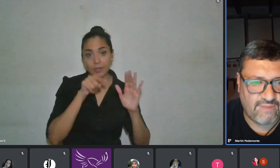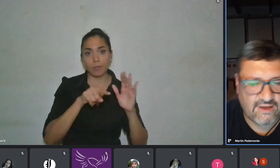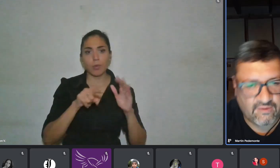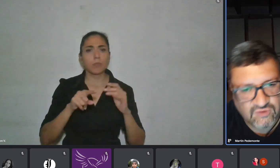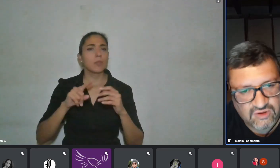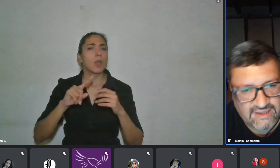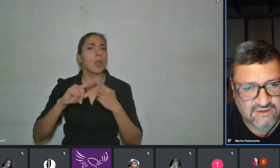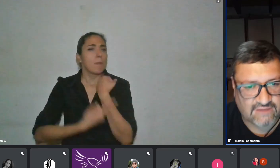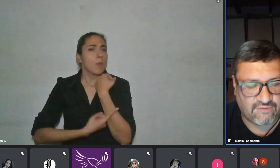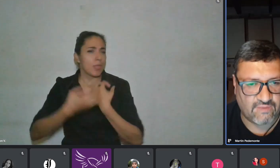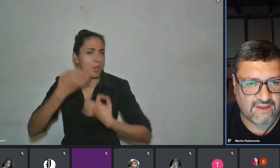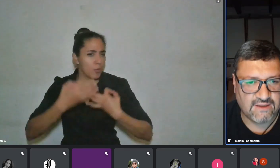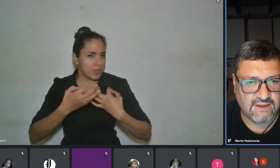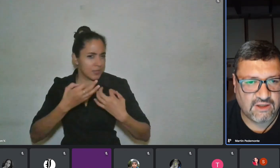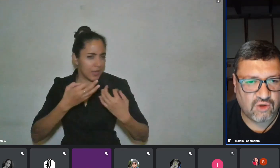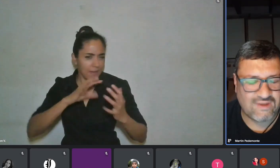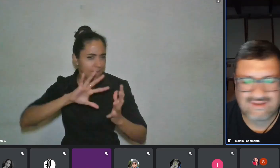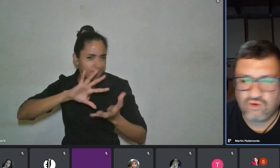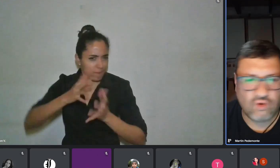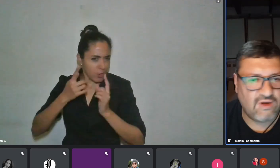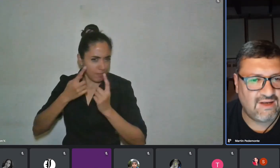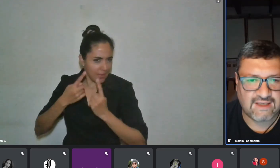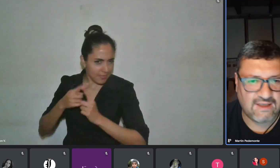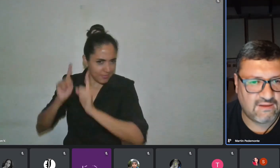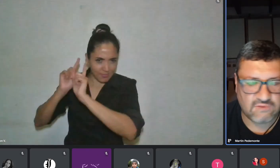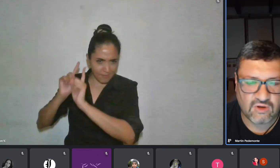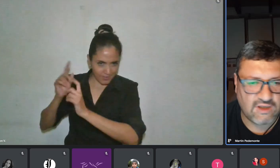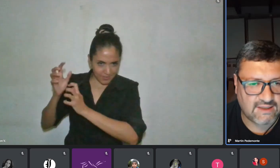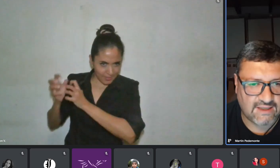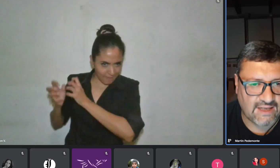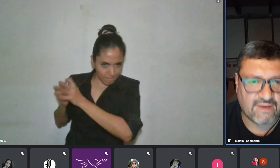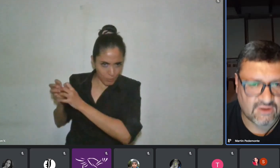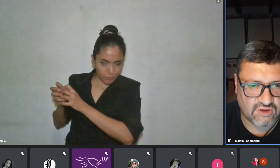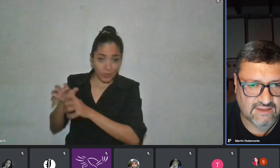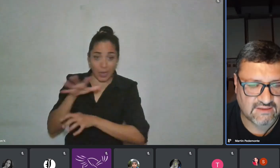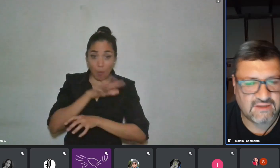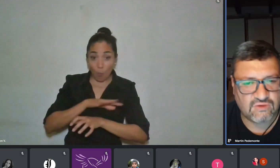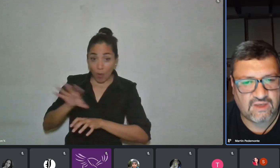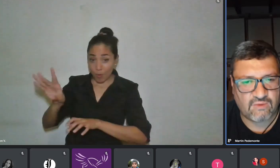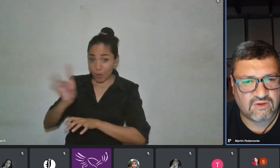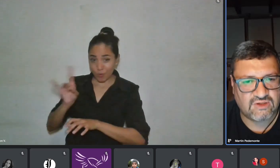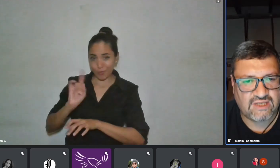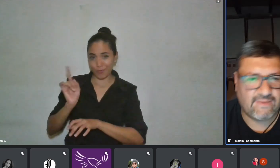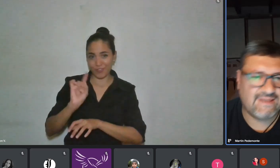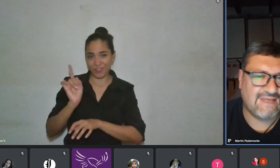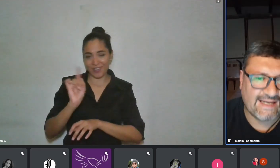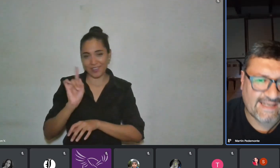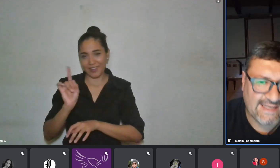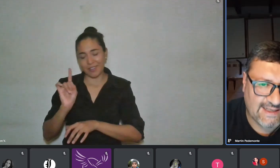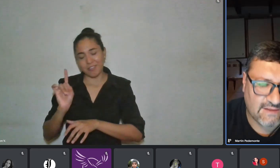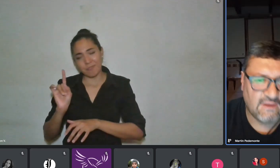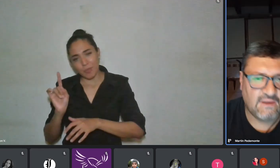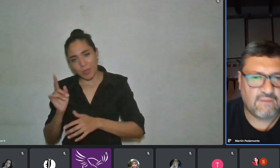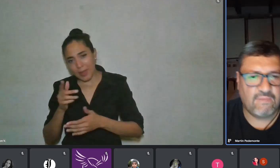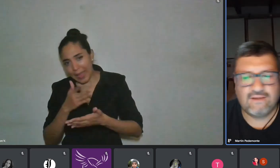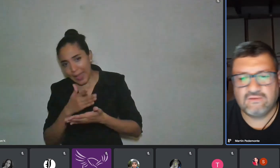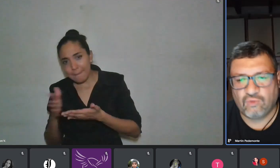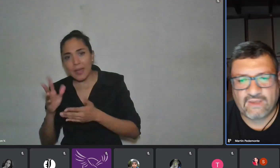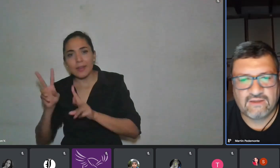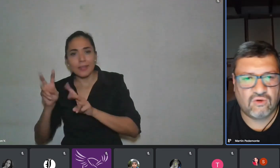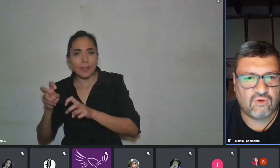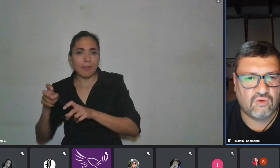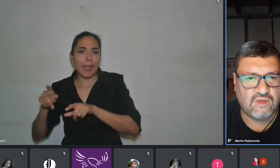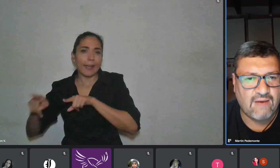más complejo, funciona de otra forma. No lo eligen las personas. Es una cuestión ya, van de carrera,